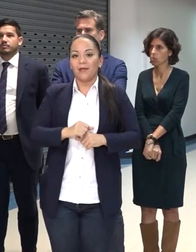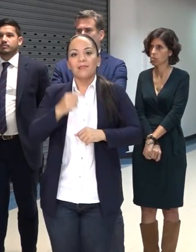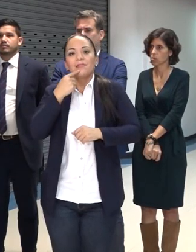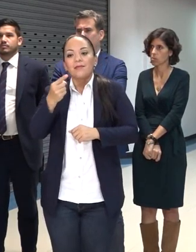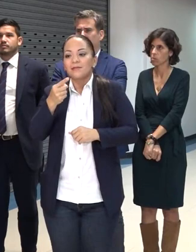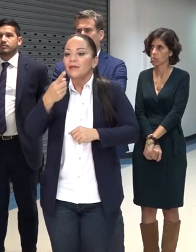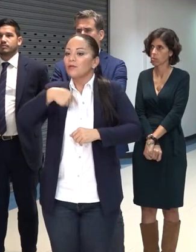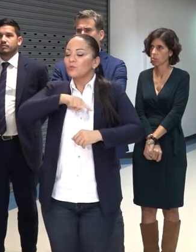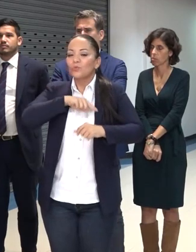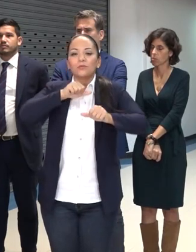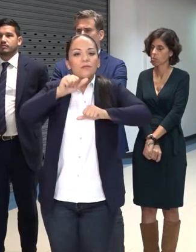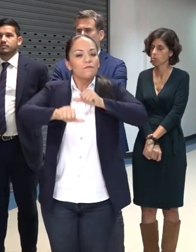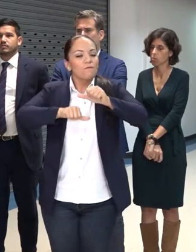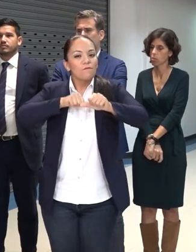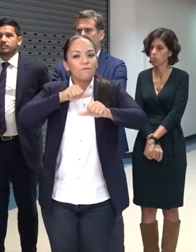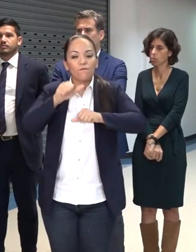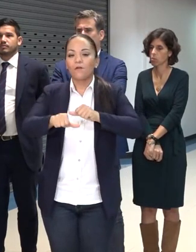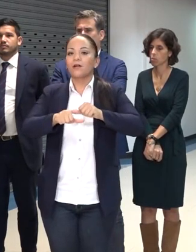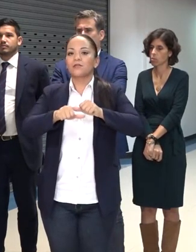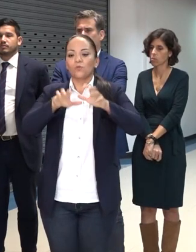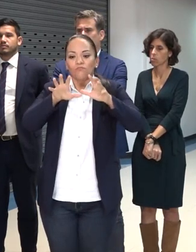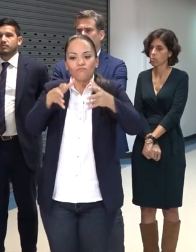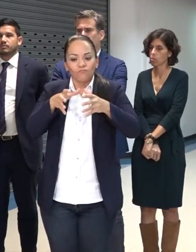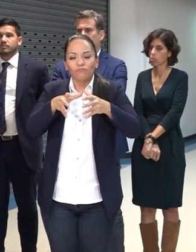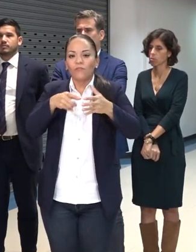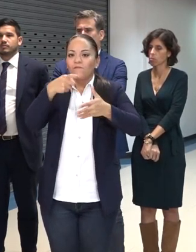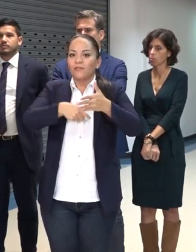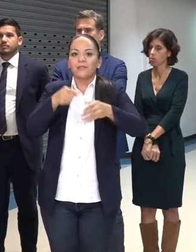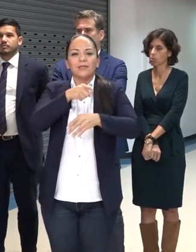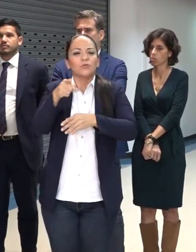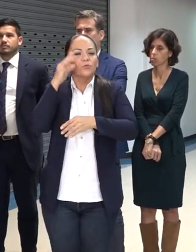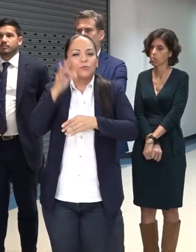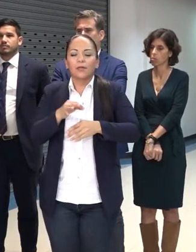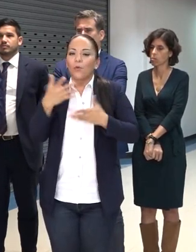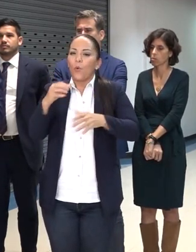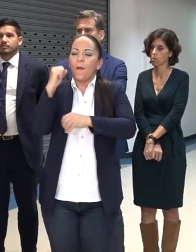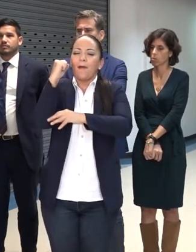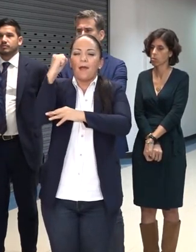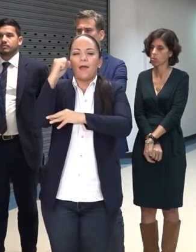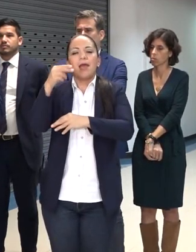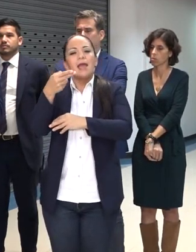estamos haciendo un esfuerzo de consolidación fiscal que ellos consideran